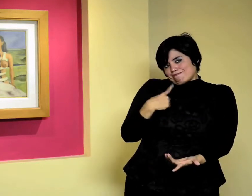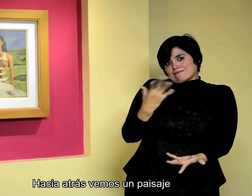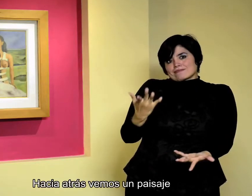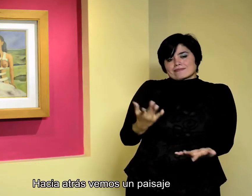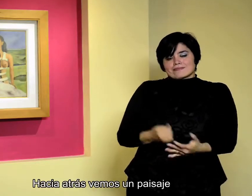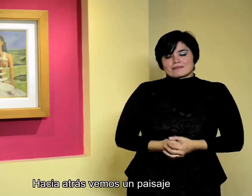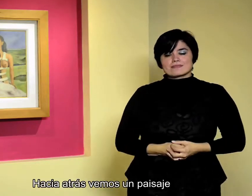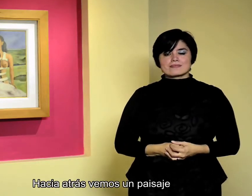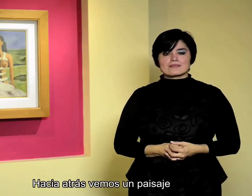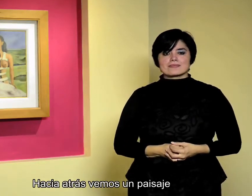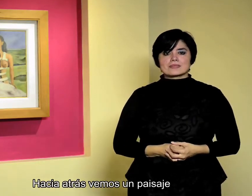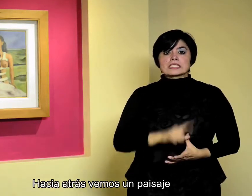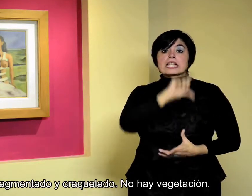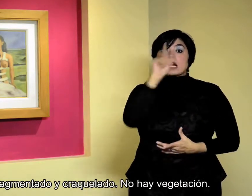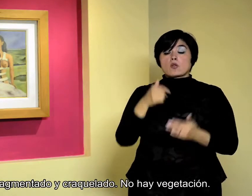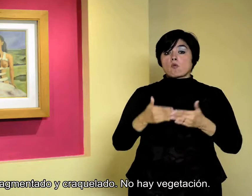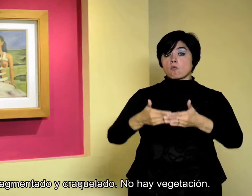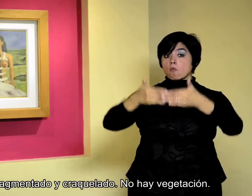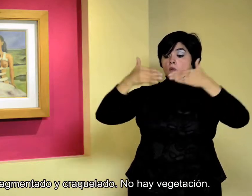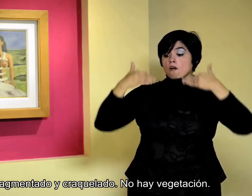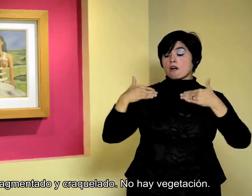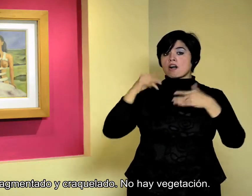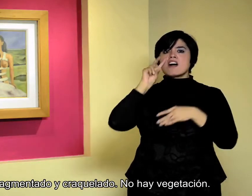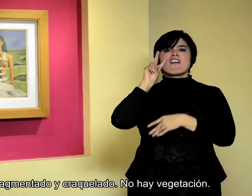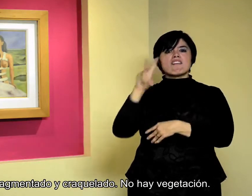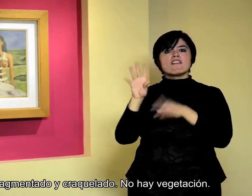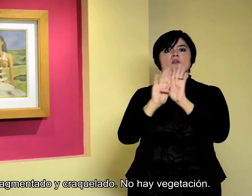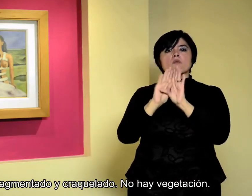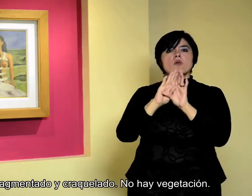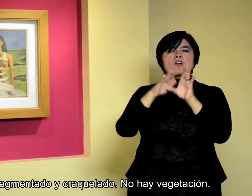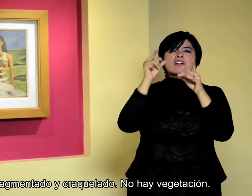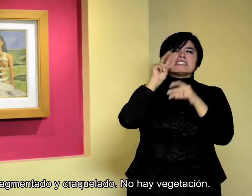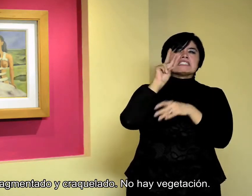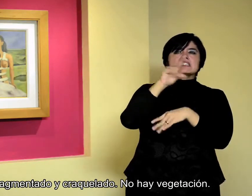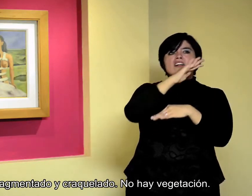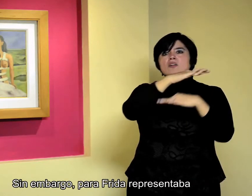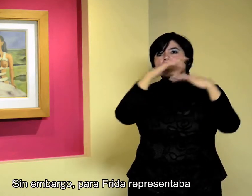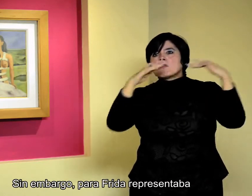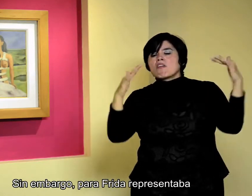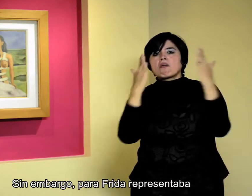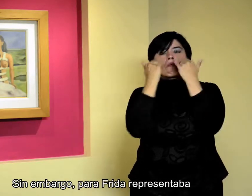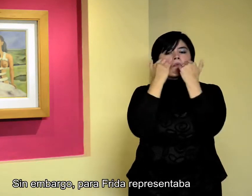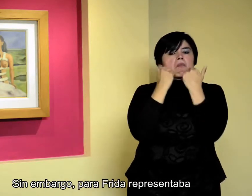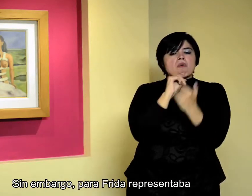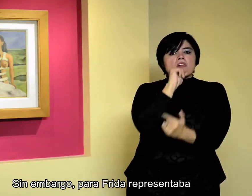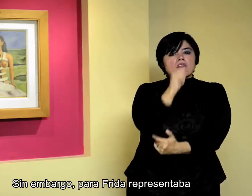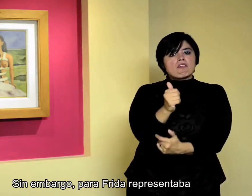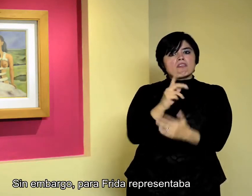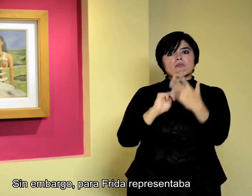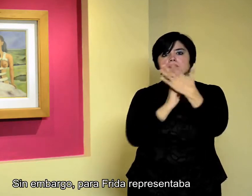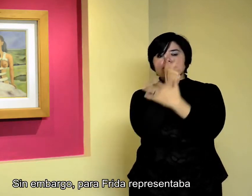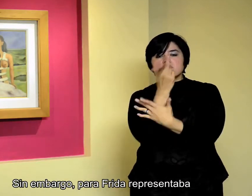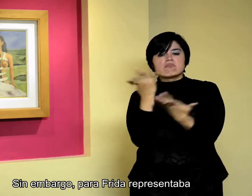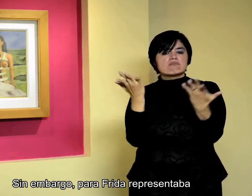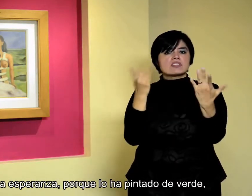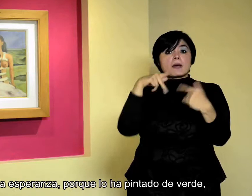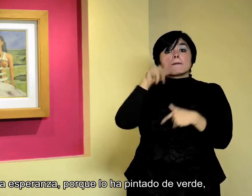Hacia atrás vemos un paisaje fragmentado y craquelado. No hay vegetación. Sin embargo, para Frida representaba la